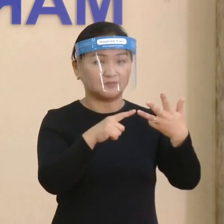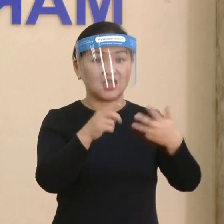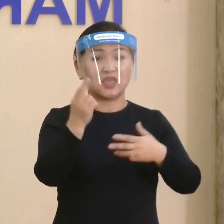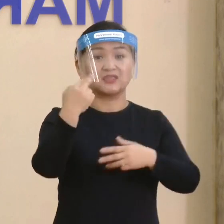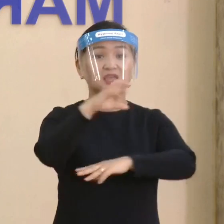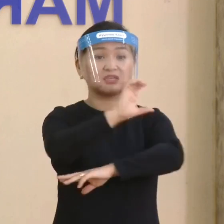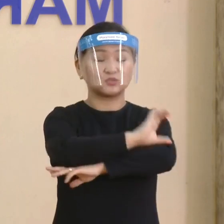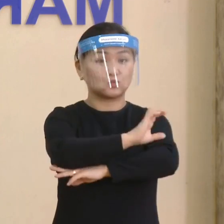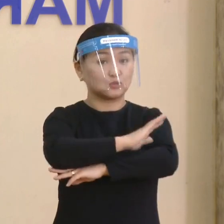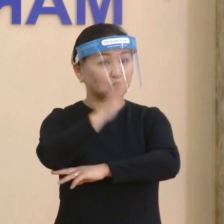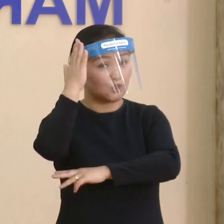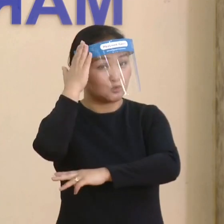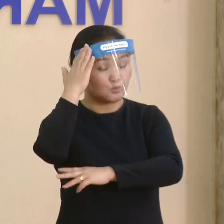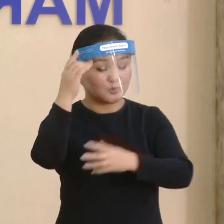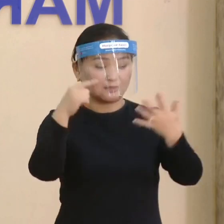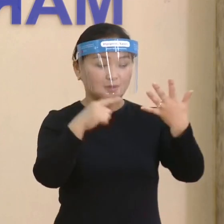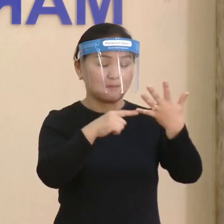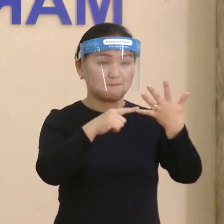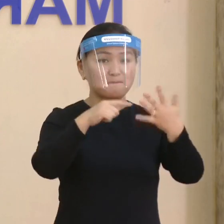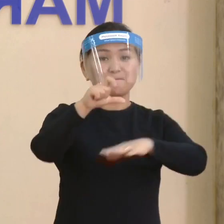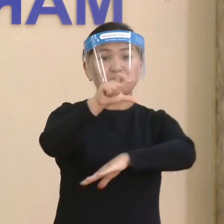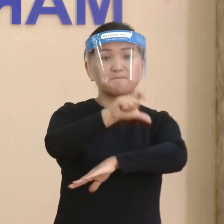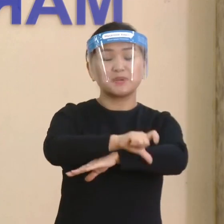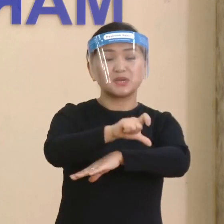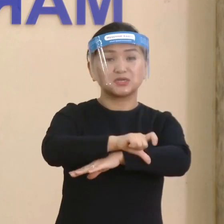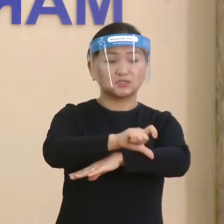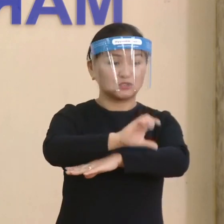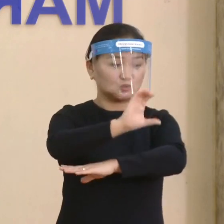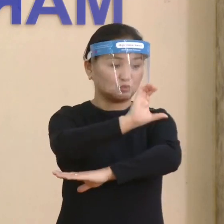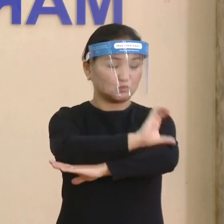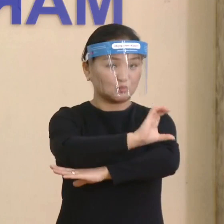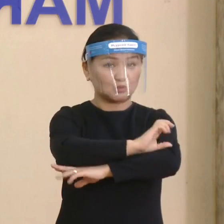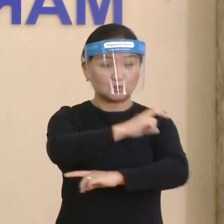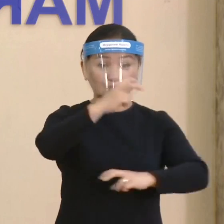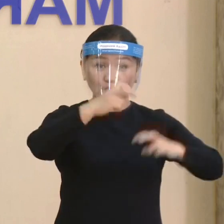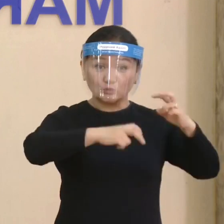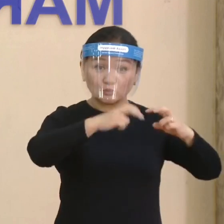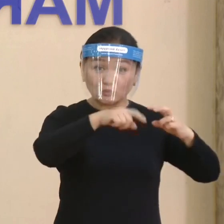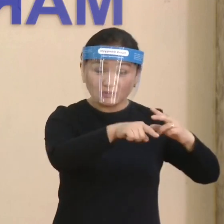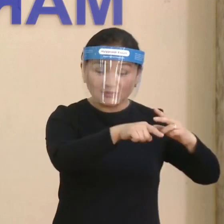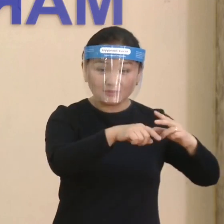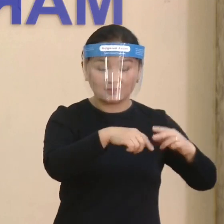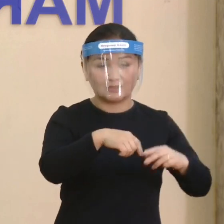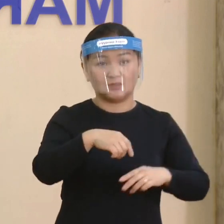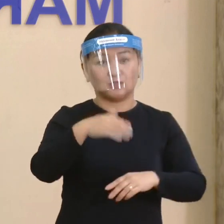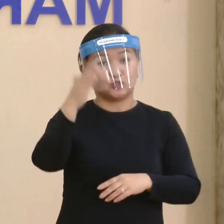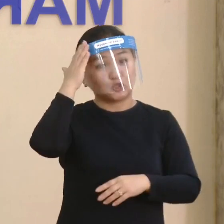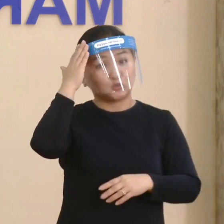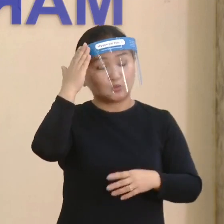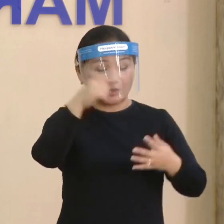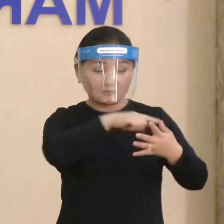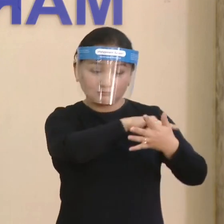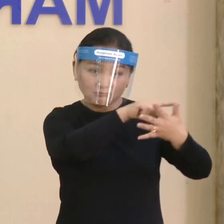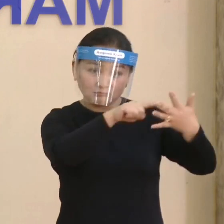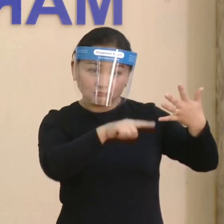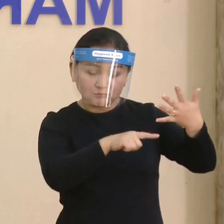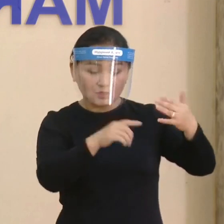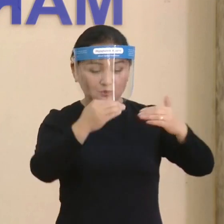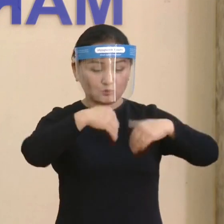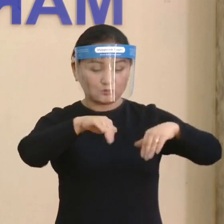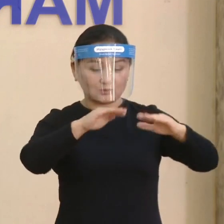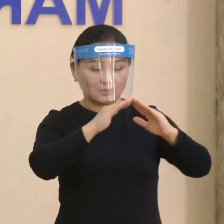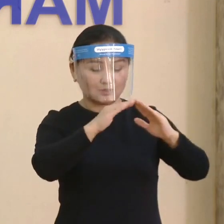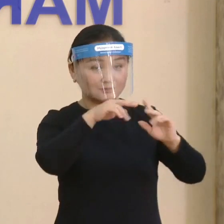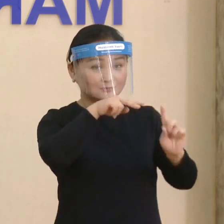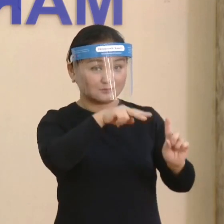байрууд, дараа нь мэрэгжлийн сургалт үйлдвэрийн одоо суралцагчдын байруудыг тусгаарлах байраар